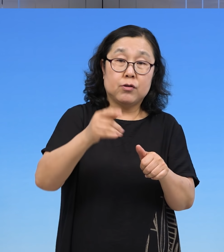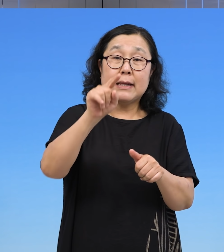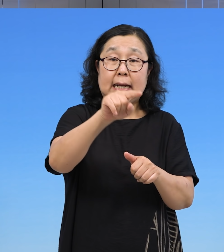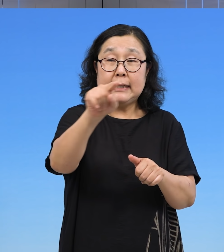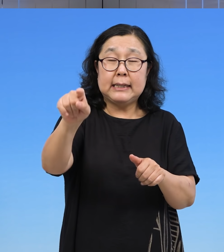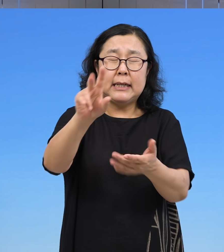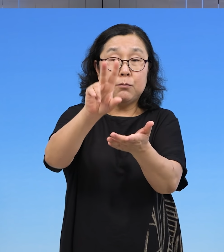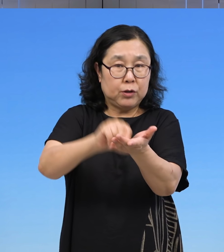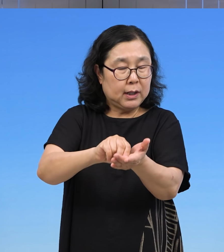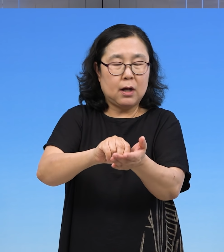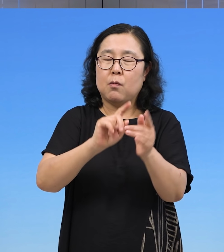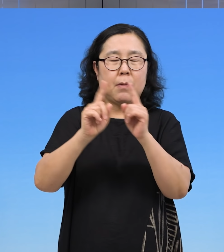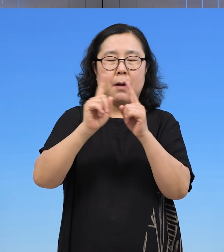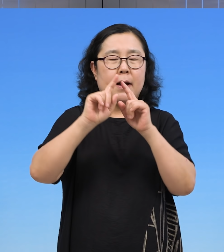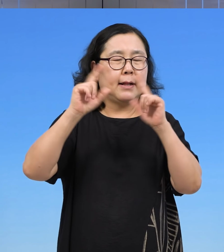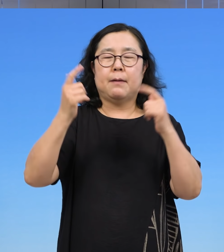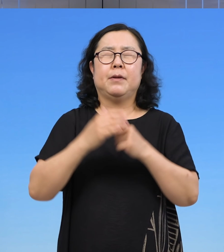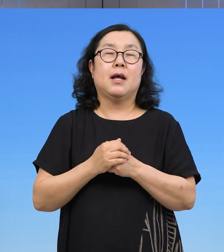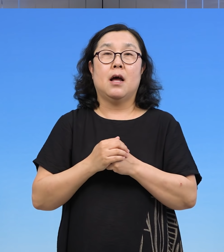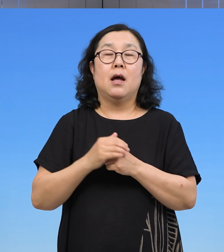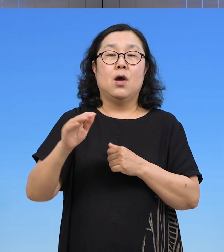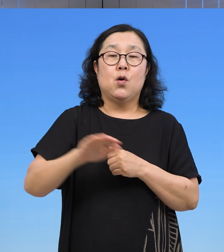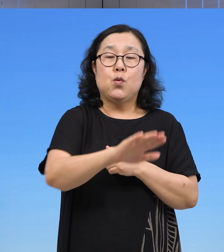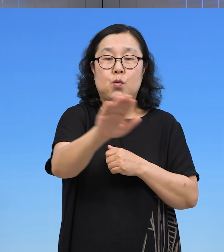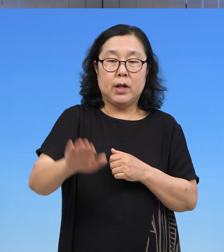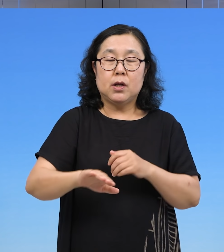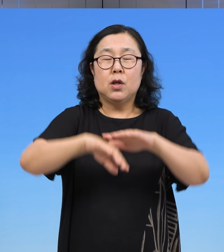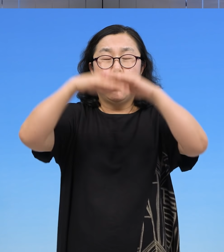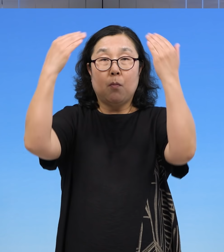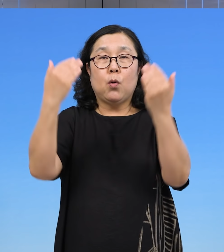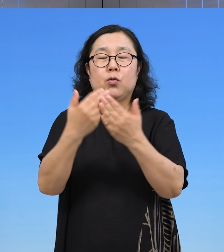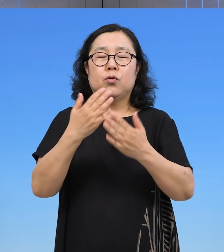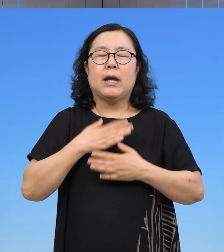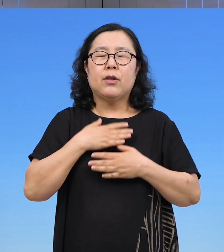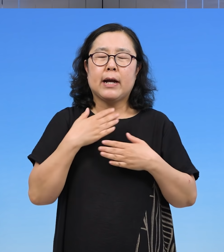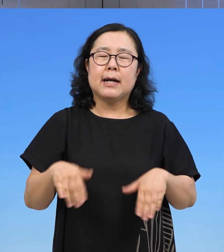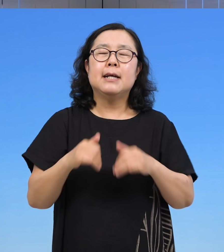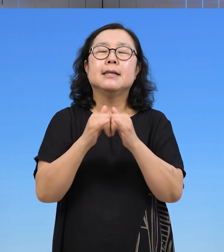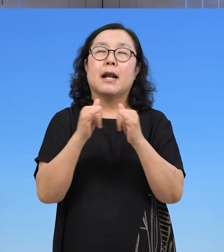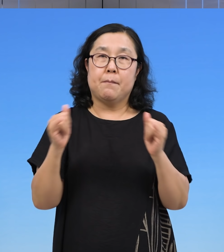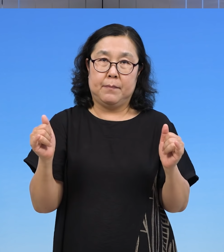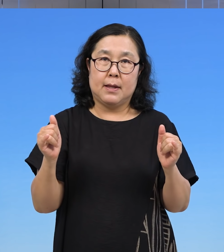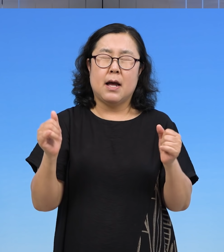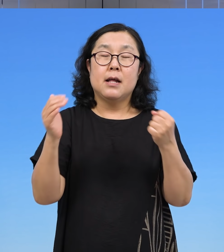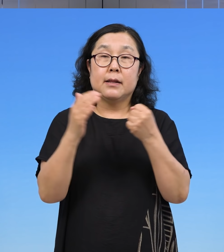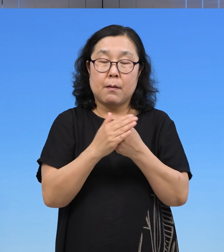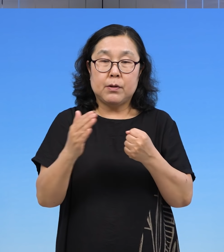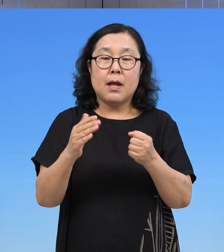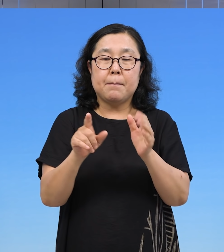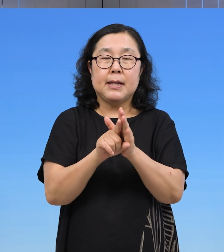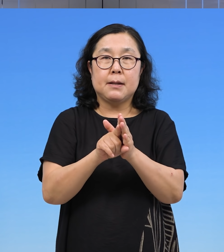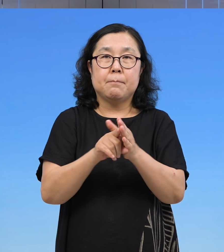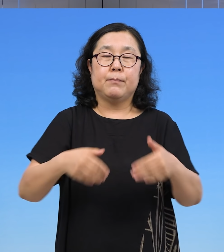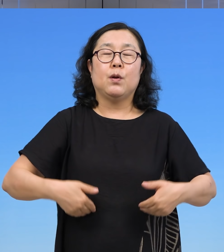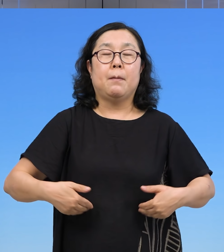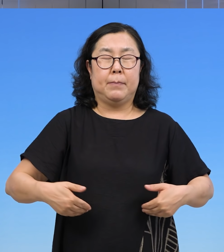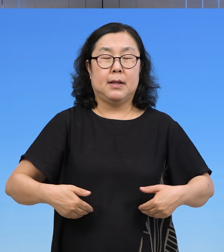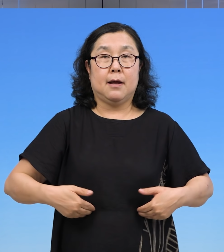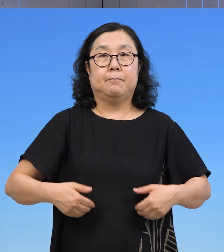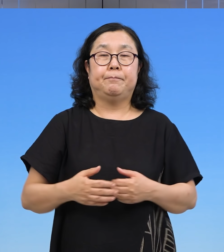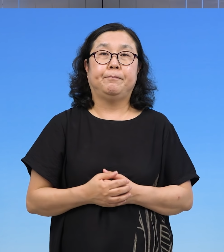저나 여러분 모두가 약한 존재예요 설교하는 저나 여러분 모두가 다 이 난관을 뚫을 힘이 없는 존재예요 그래서 믿음이 필요한